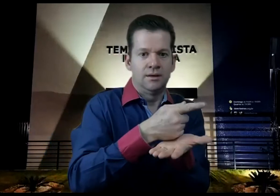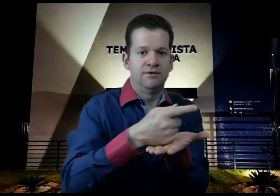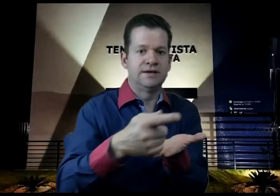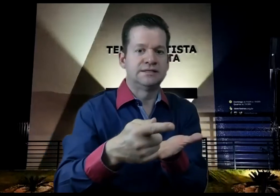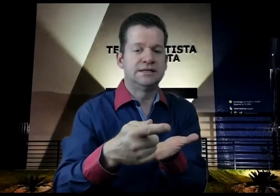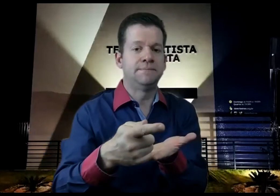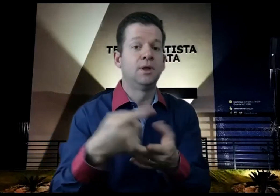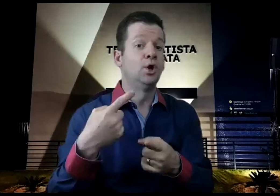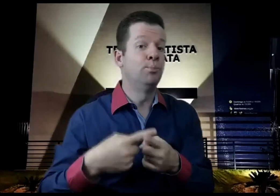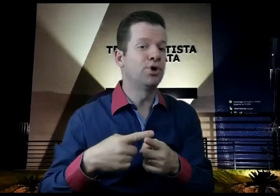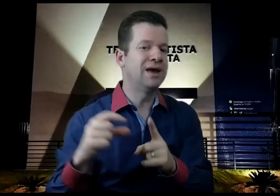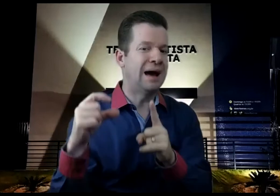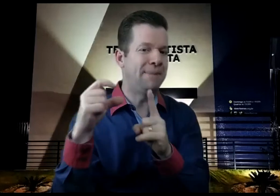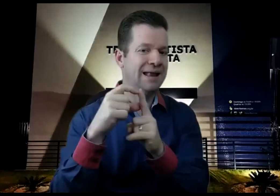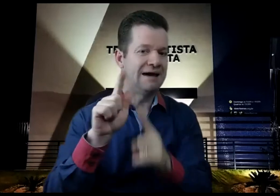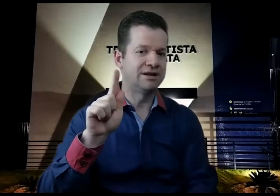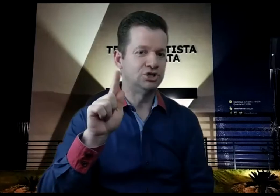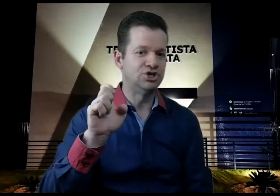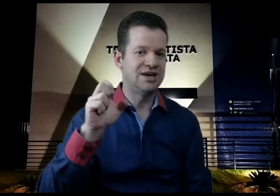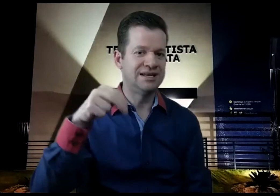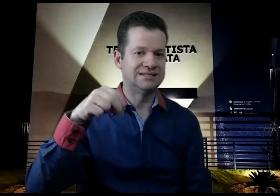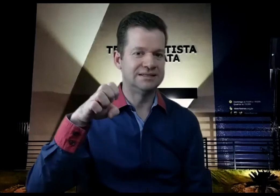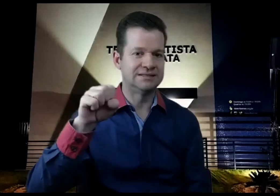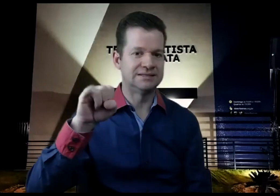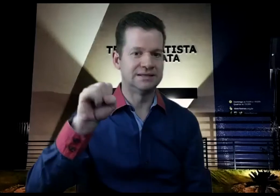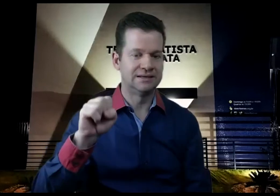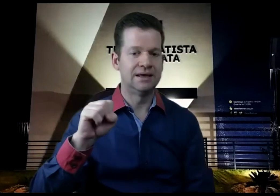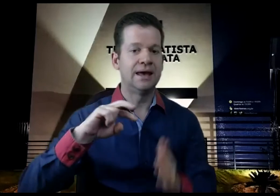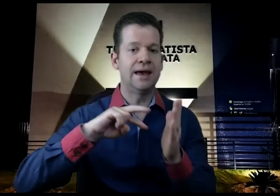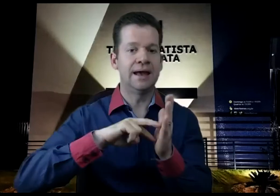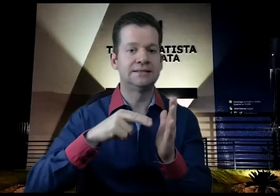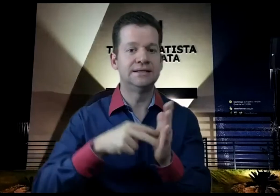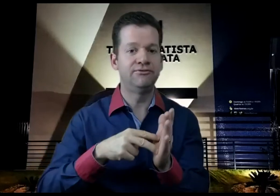e faz assim. Por quê? A palavra Gênesis, ela